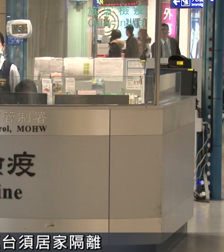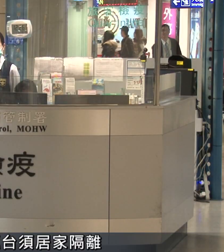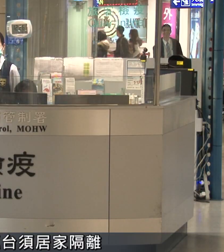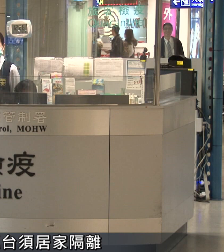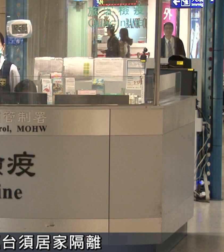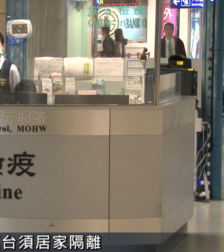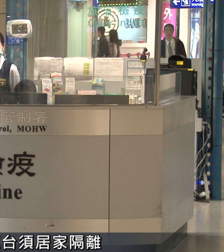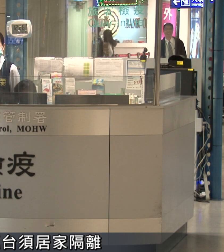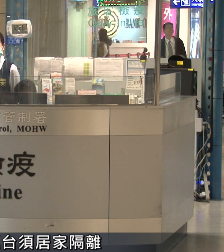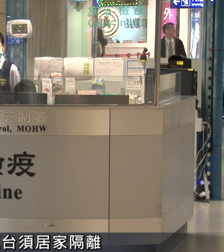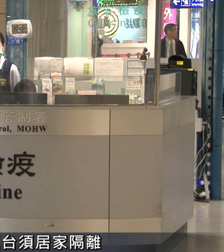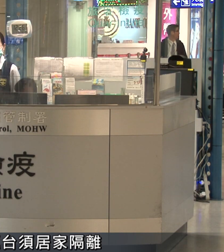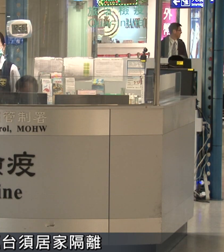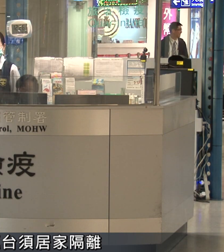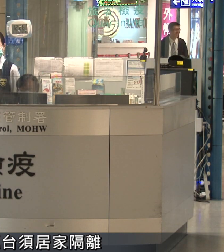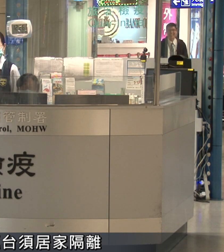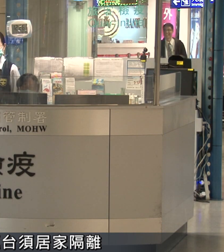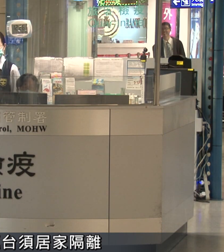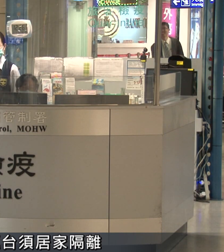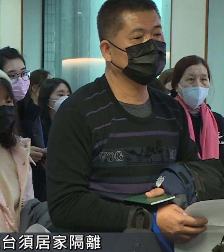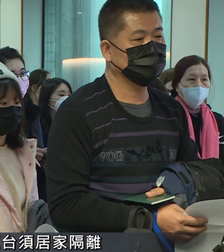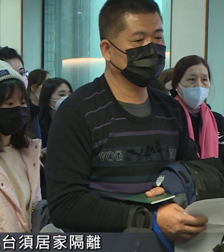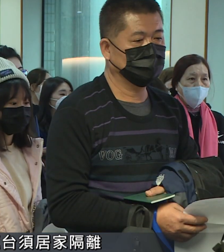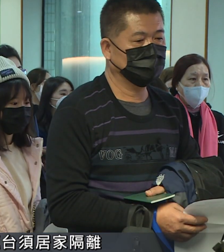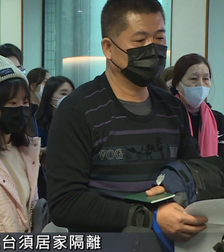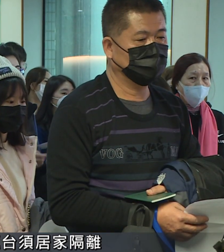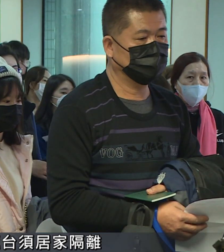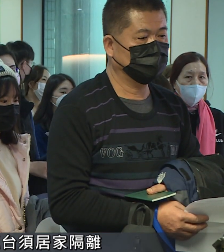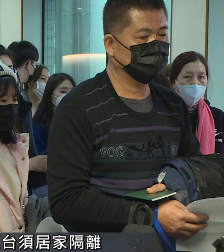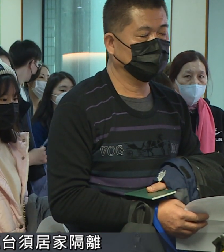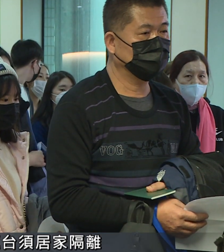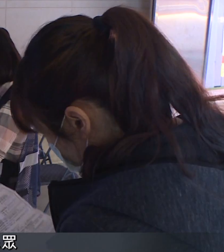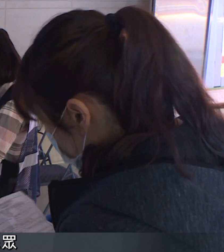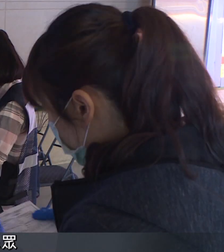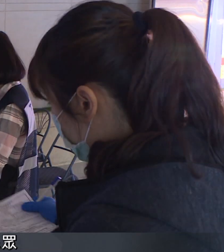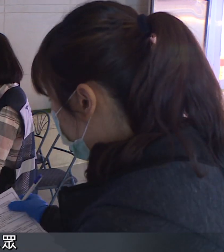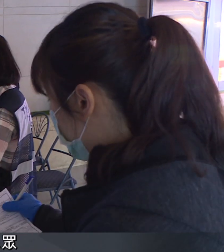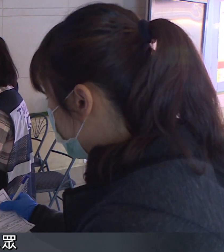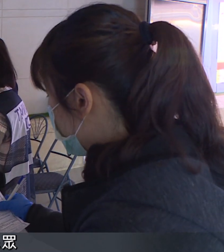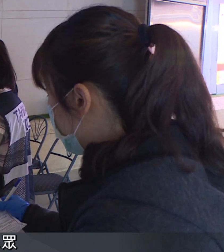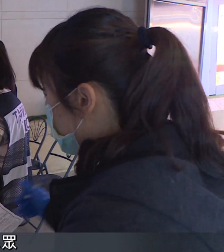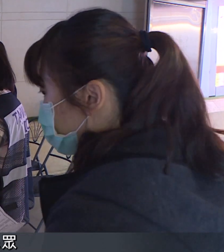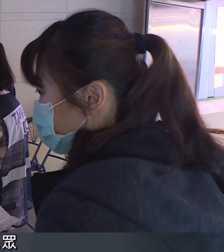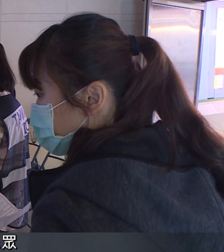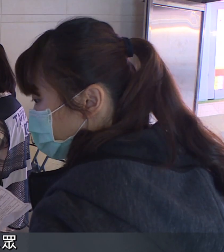隔离，以及从新加坡、泰国返台都需要自主检疫外，现在只要是返台民众，